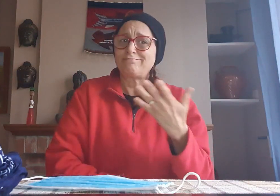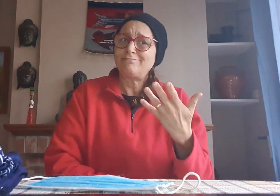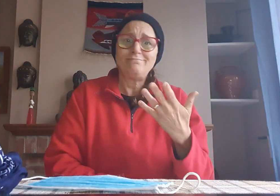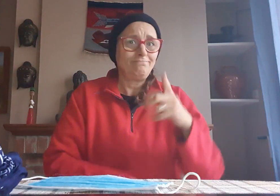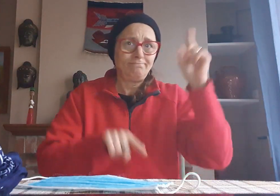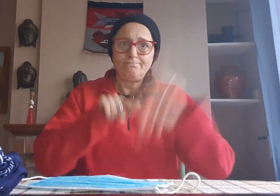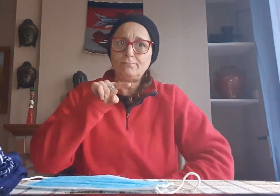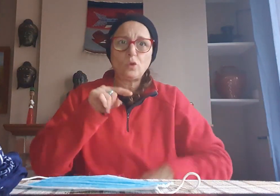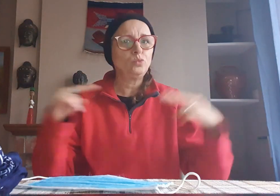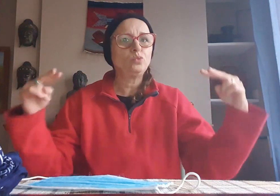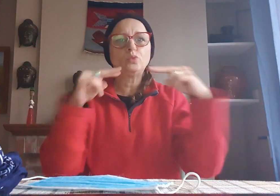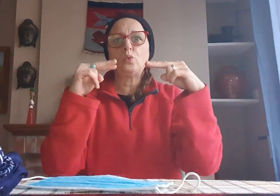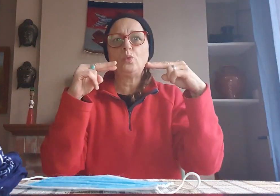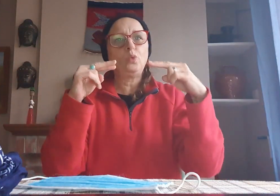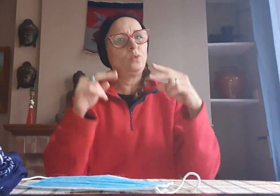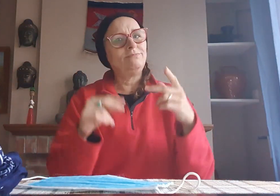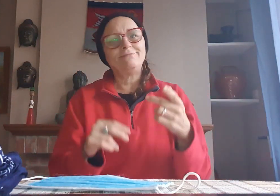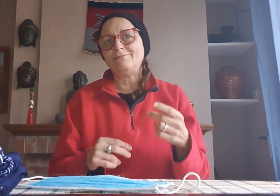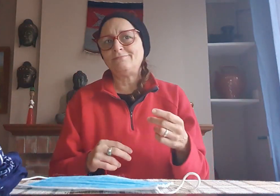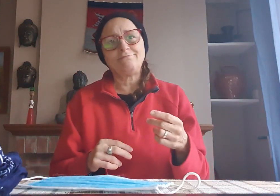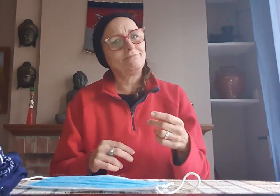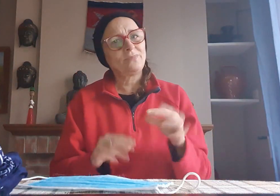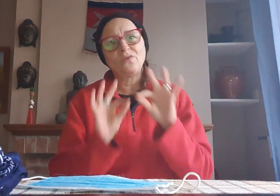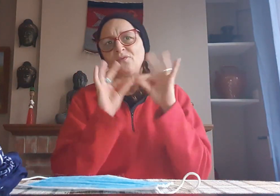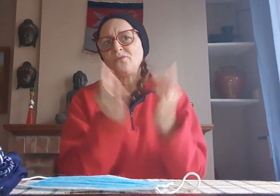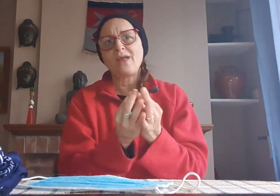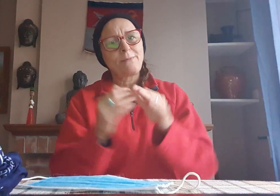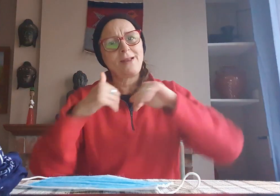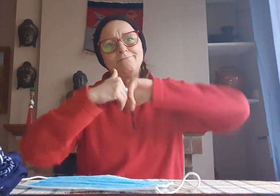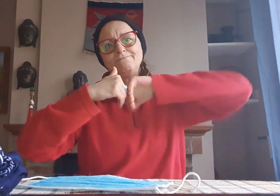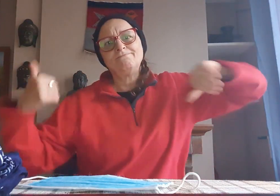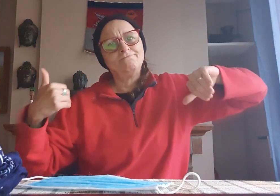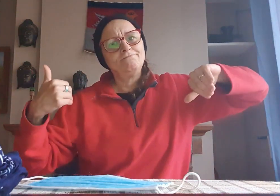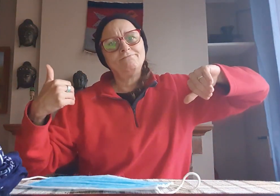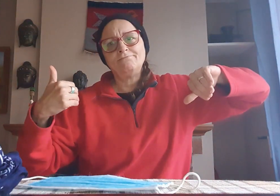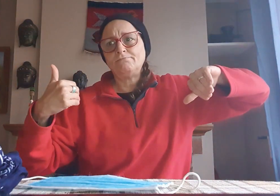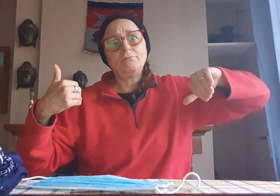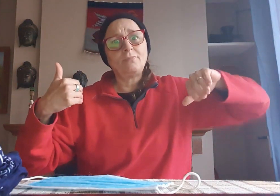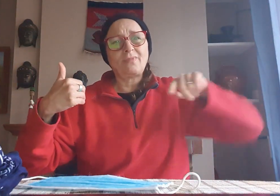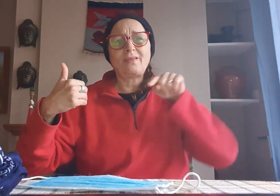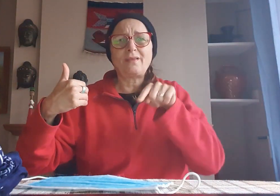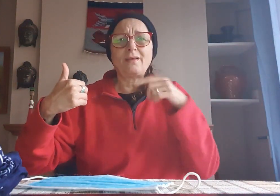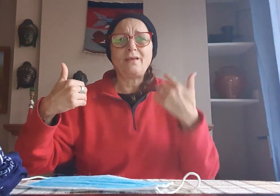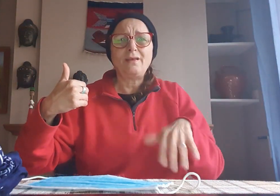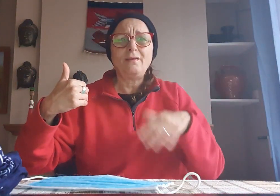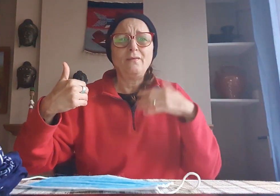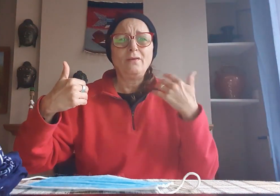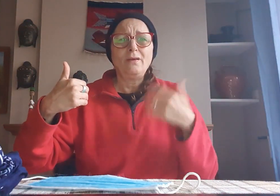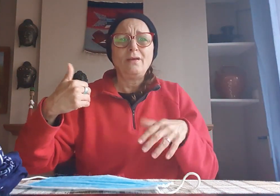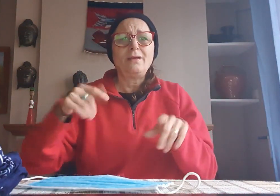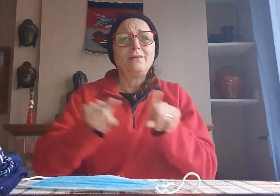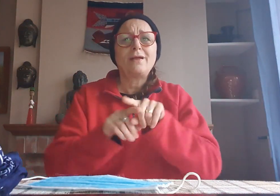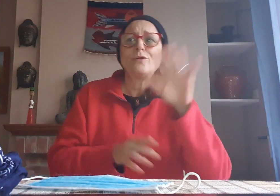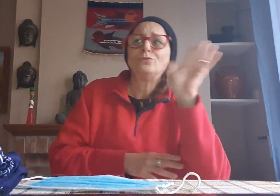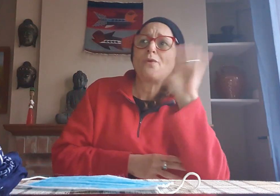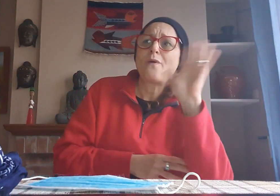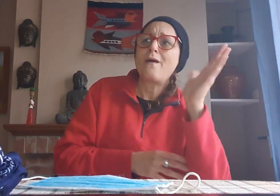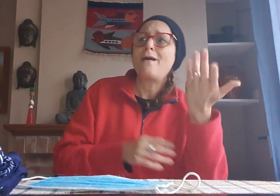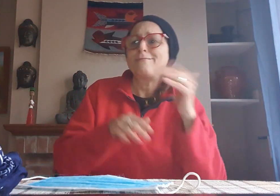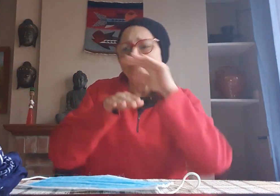de menos, chicos. Hoy empezamos pronto. ¿Quieres una copa de vino? En cuanto a noticias, seguro que a ella también le apetece una comida. Vale. He intentado encontrarle una casa en la